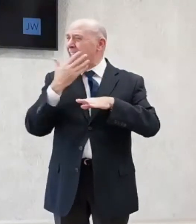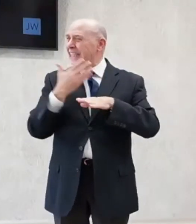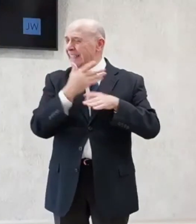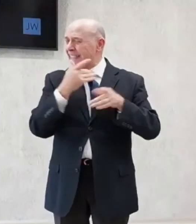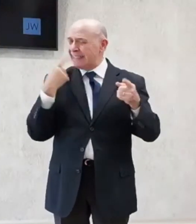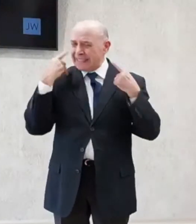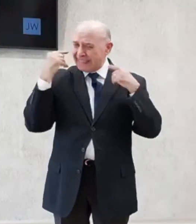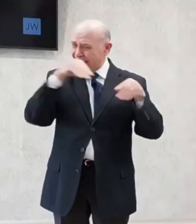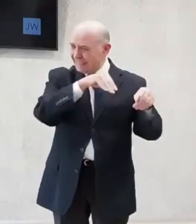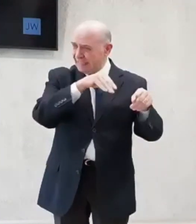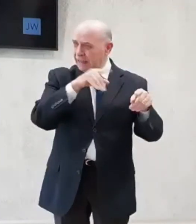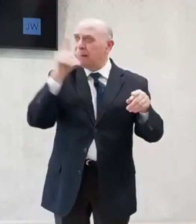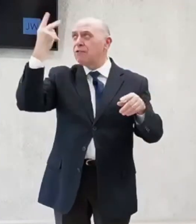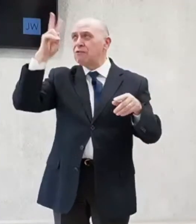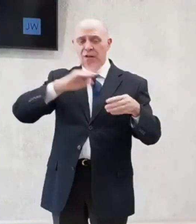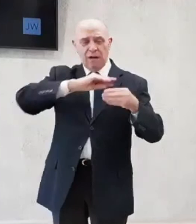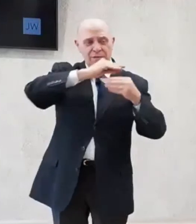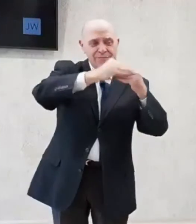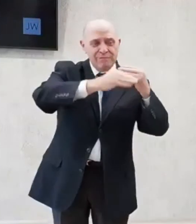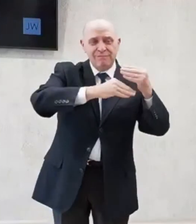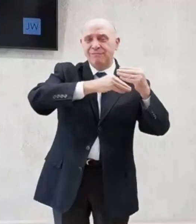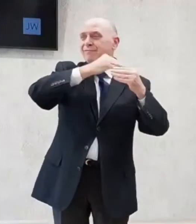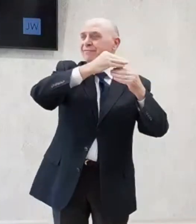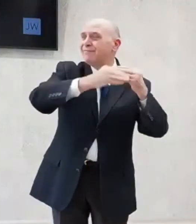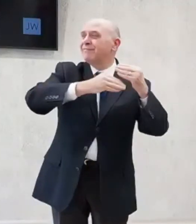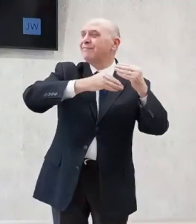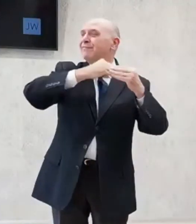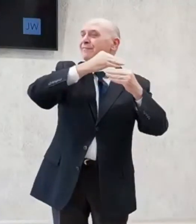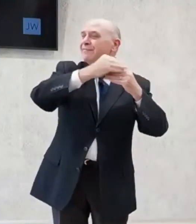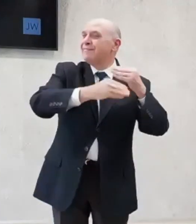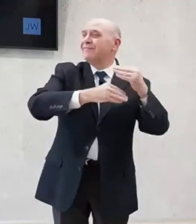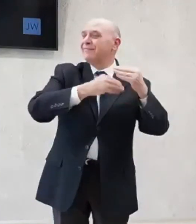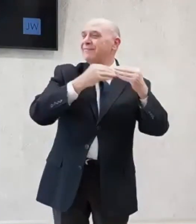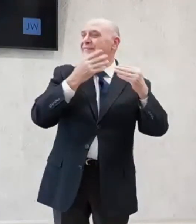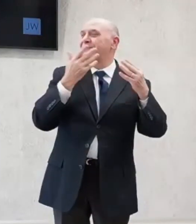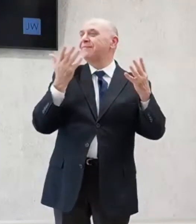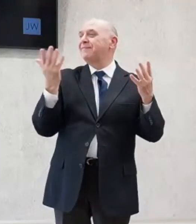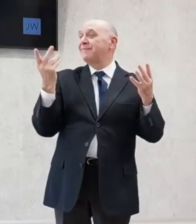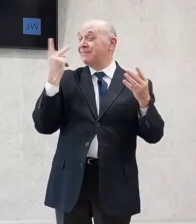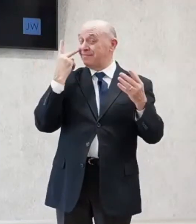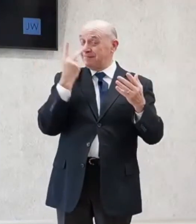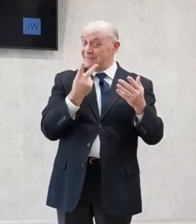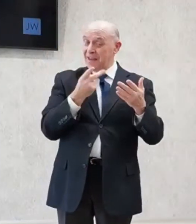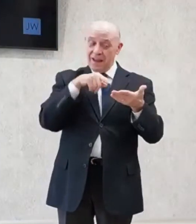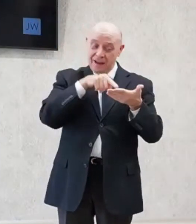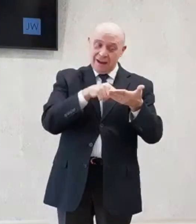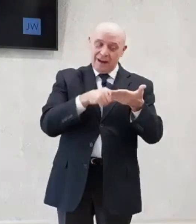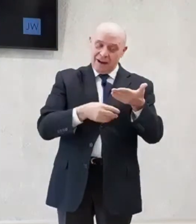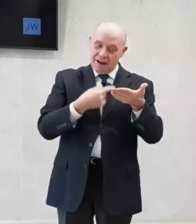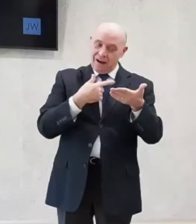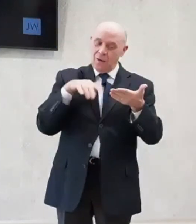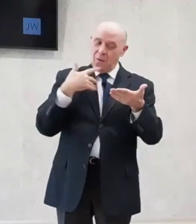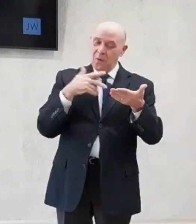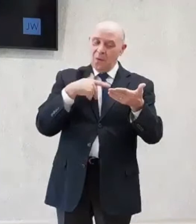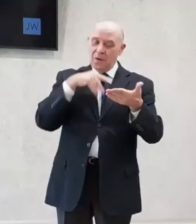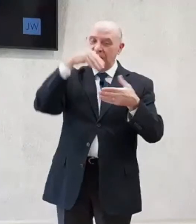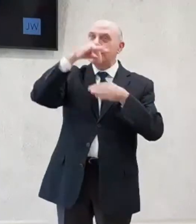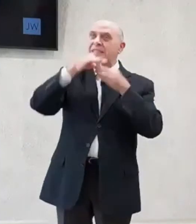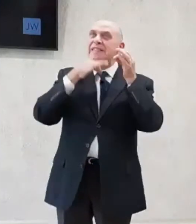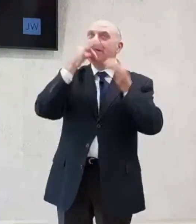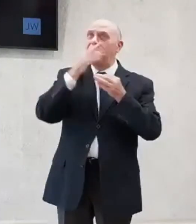ma siete d'accordo sono piene di significato non trascurano nulla dell'amore di Geova verso le persone